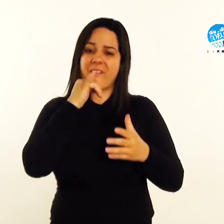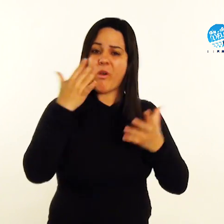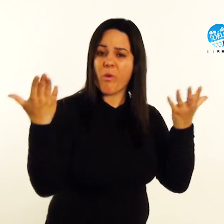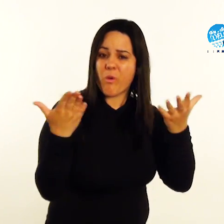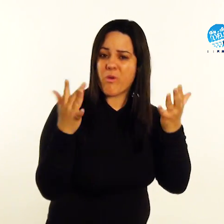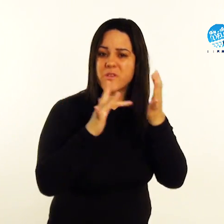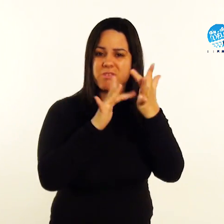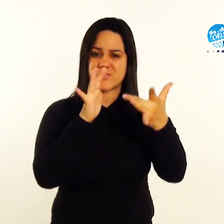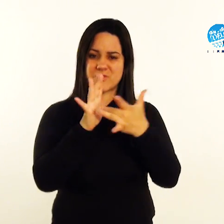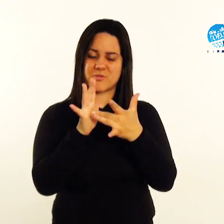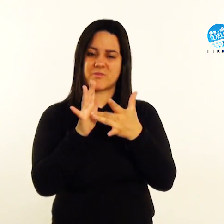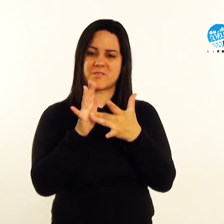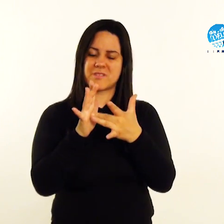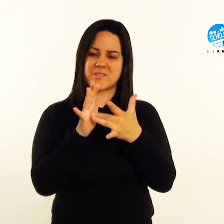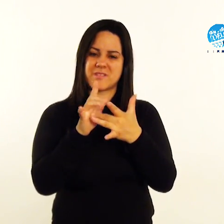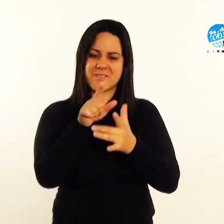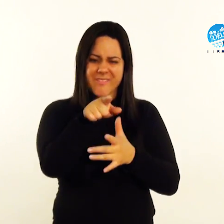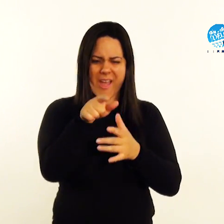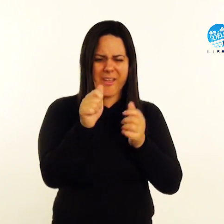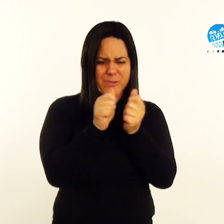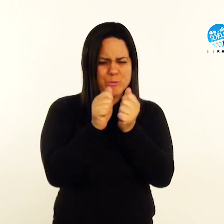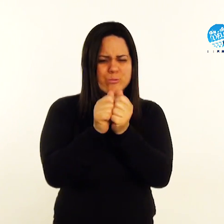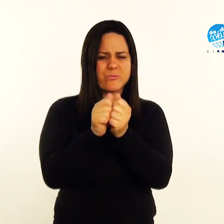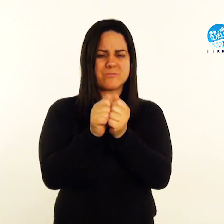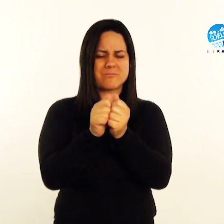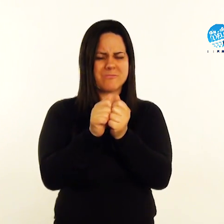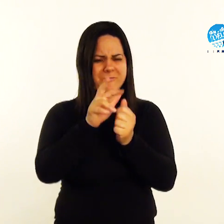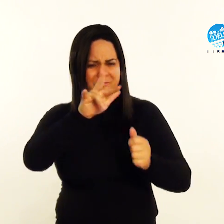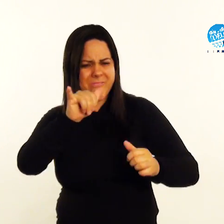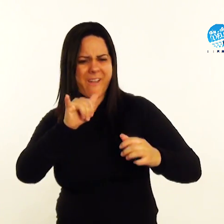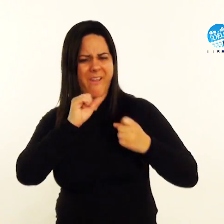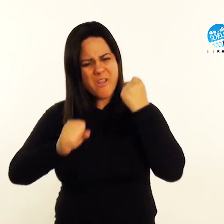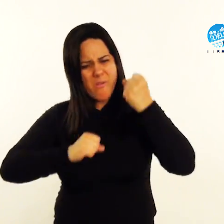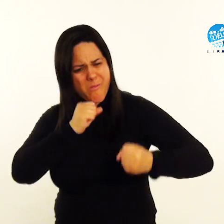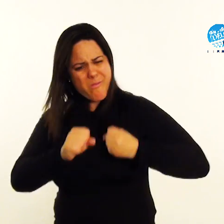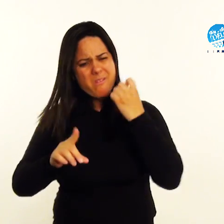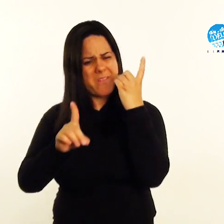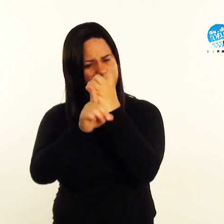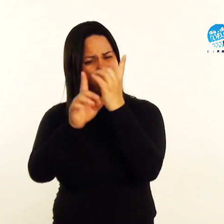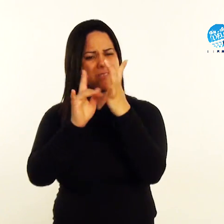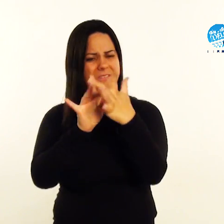Jesus está passando por aí. Corra para Ele, corra para Ele.